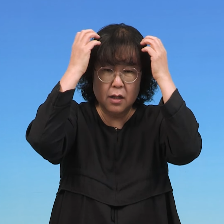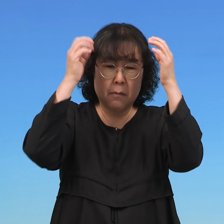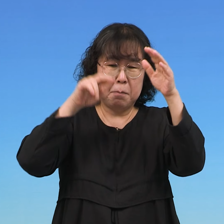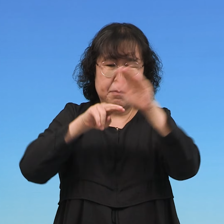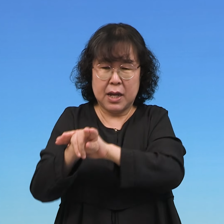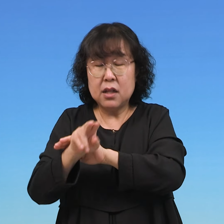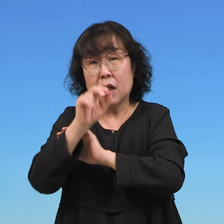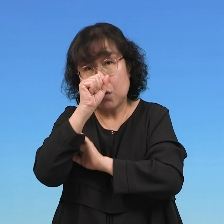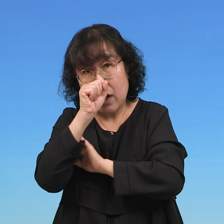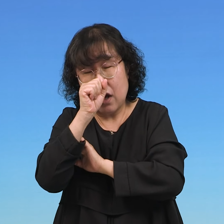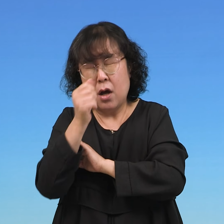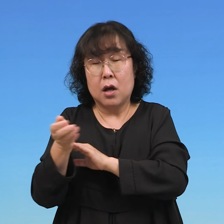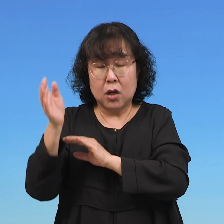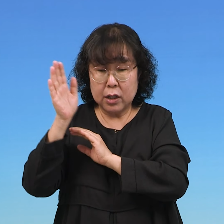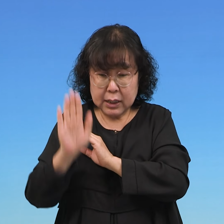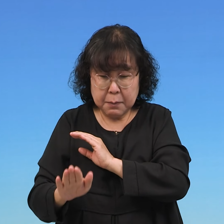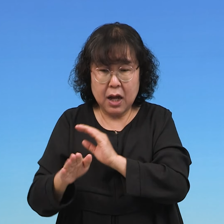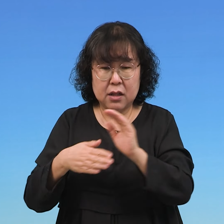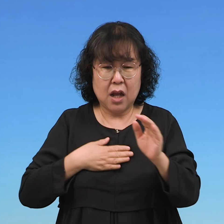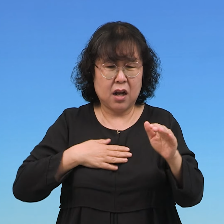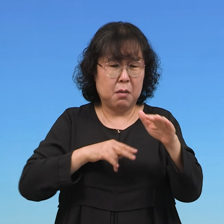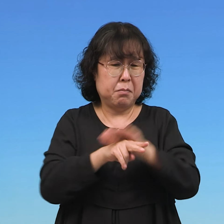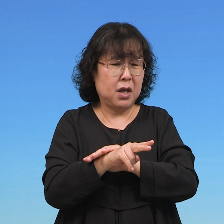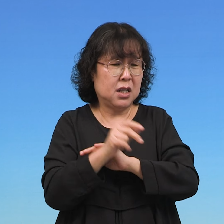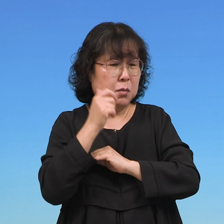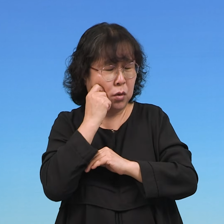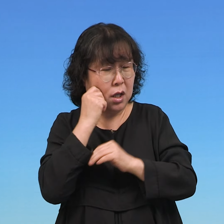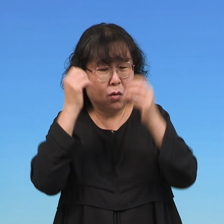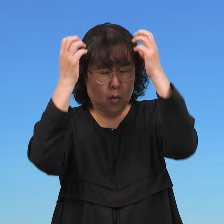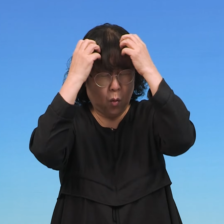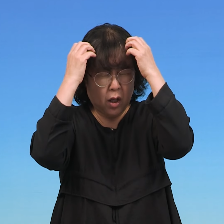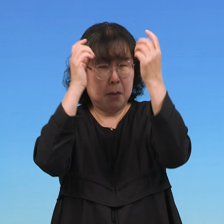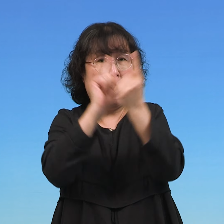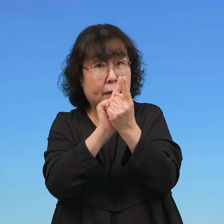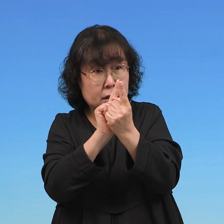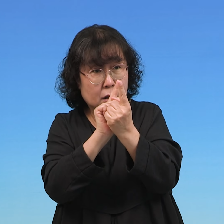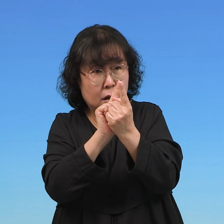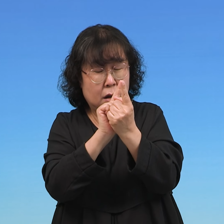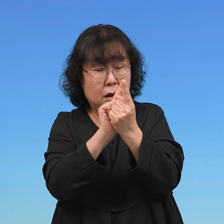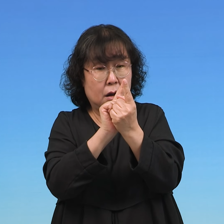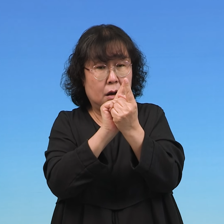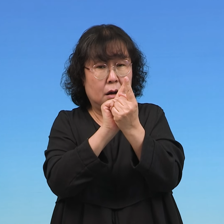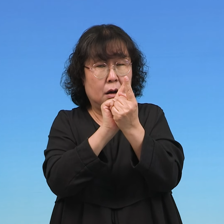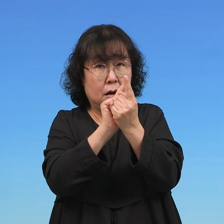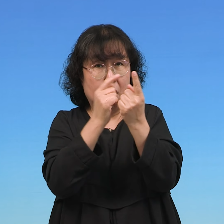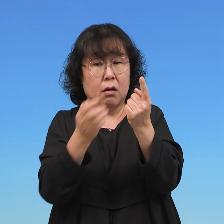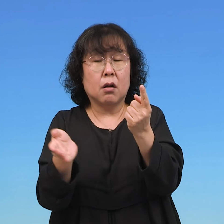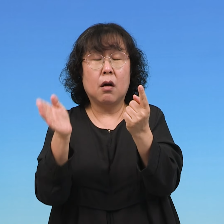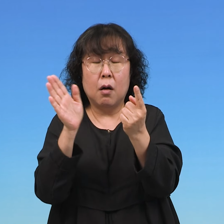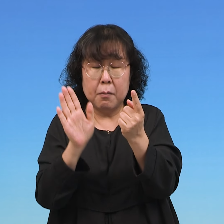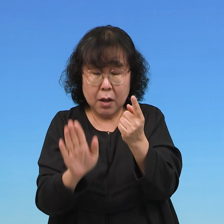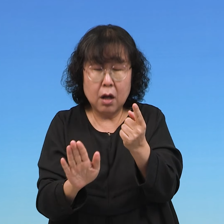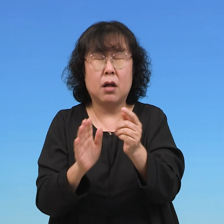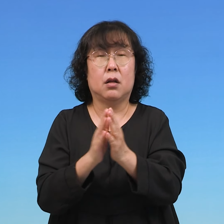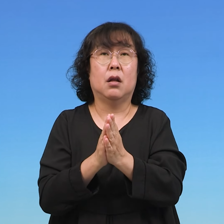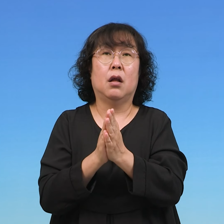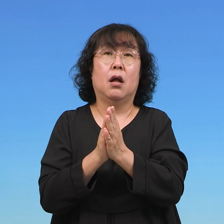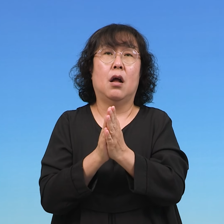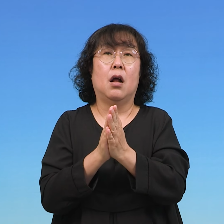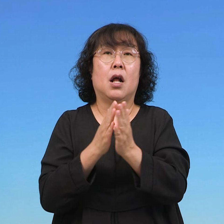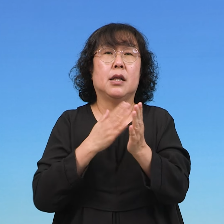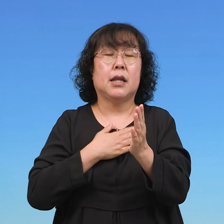게 좋아요. 할 수 있는 대로. 그러나 기왕에 피할 수 없는 게 고난이라면 어떡합니까? 기왕에 당했는데